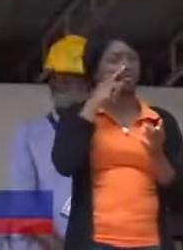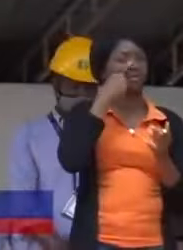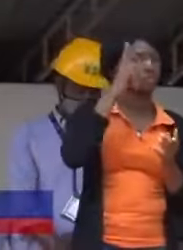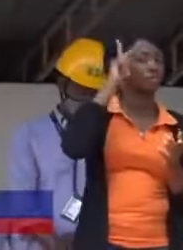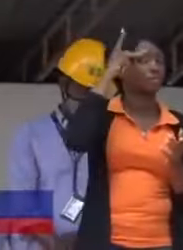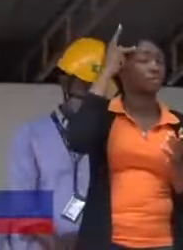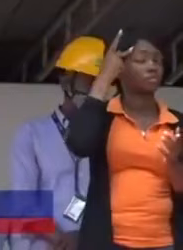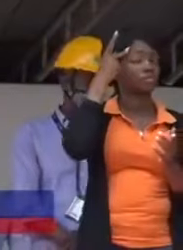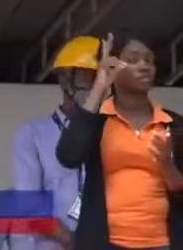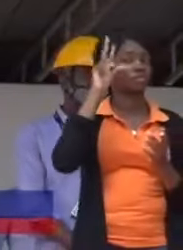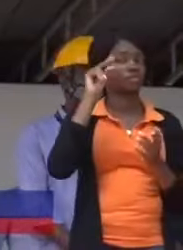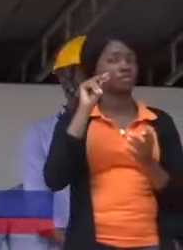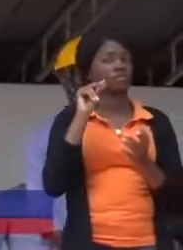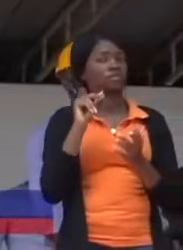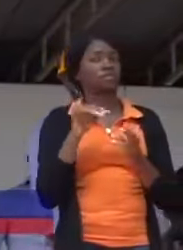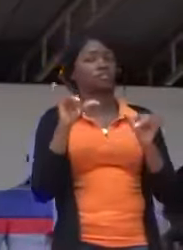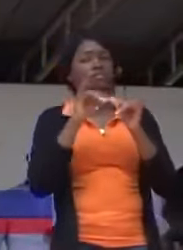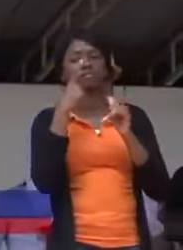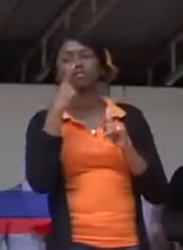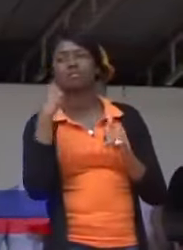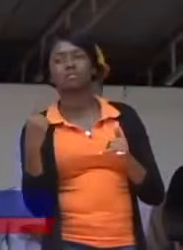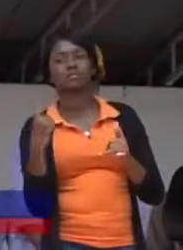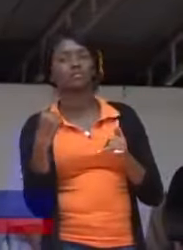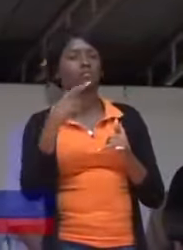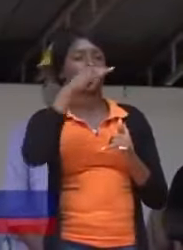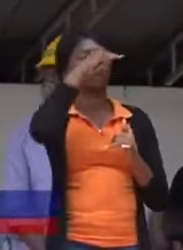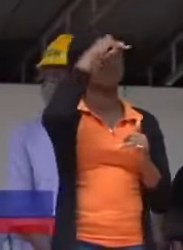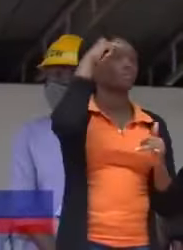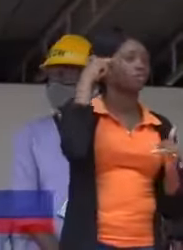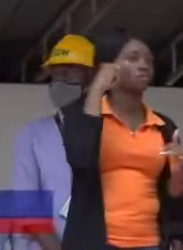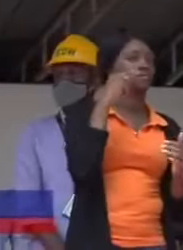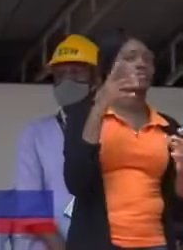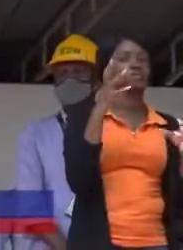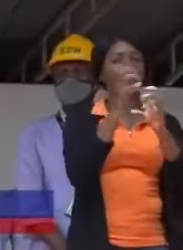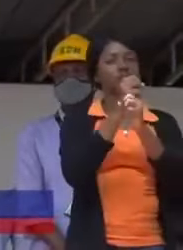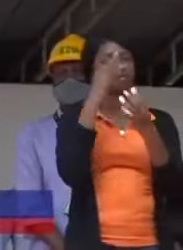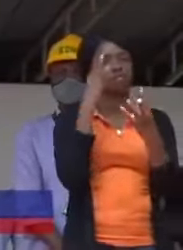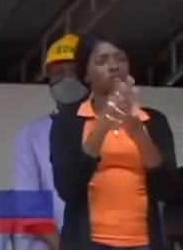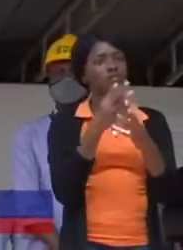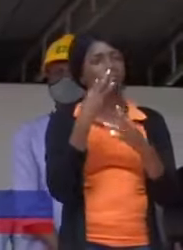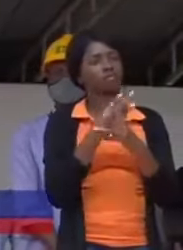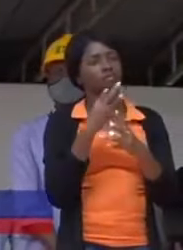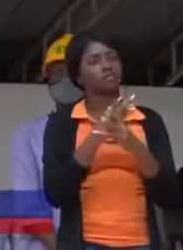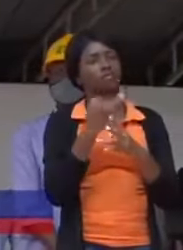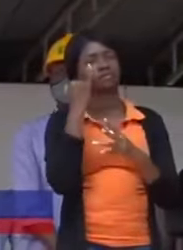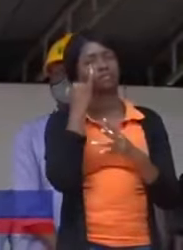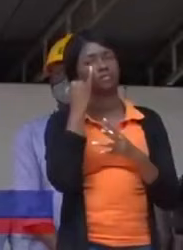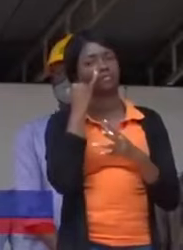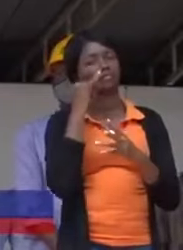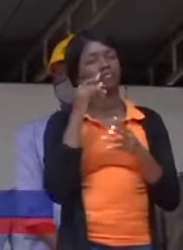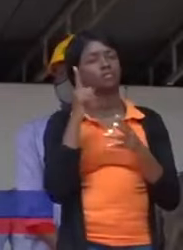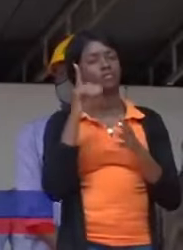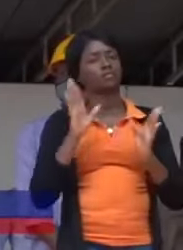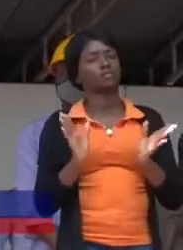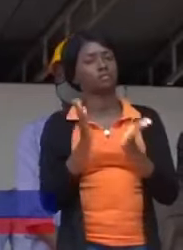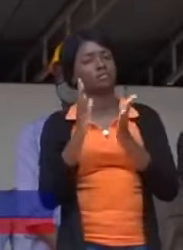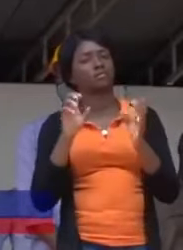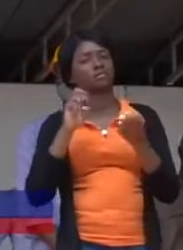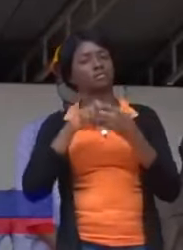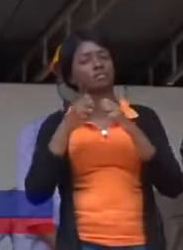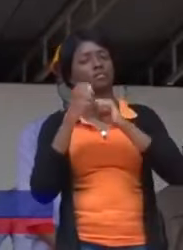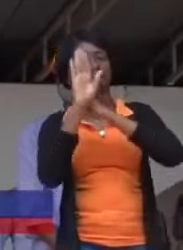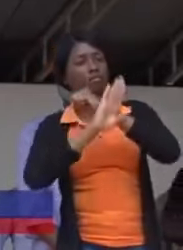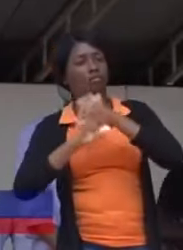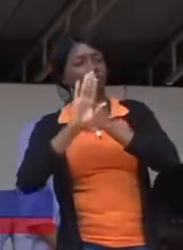non? Qu'on rouge, qu'on noir, ou à prendre prison de pour ces mouns qui alimenté l'insécurité dans le